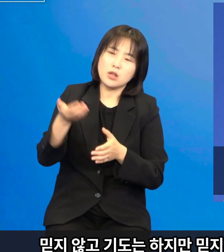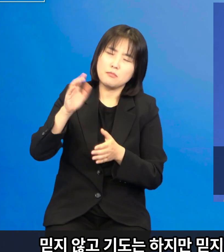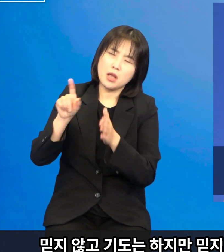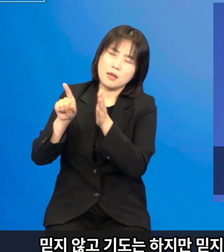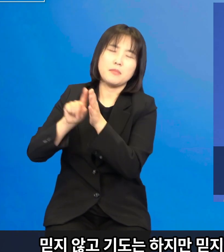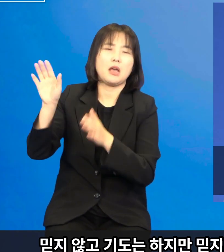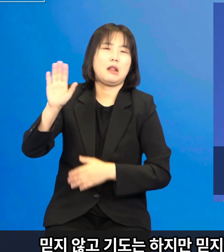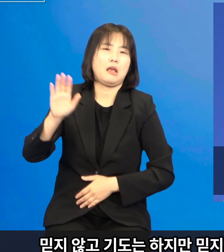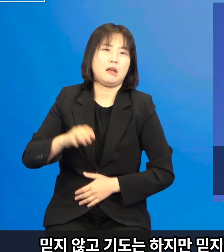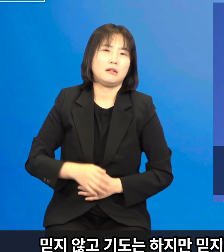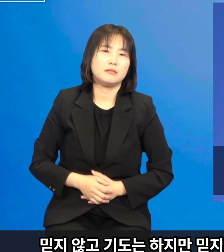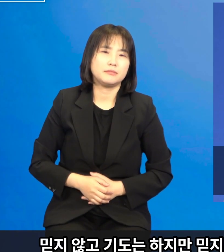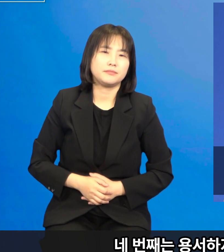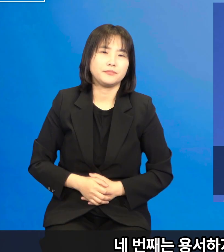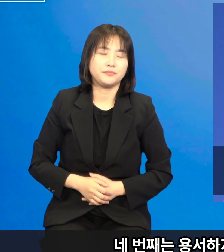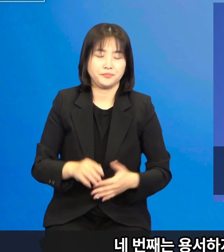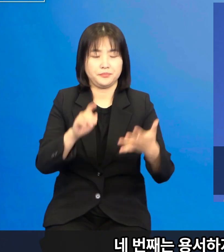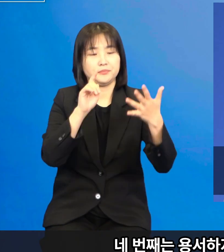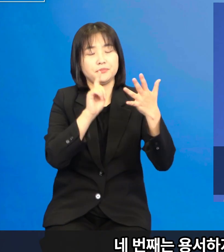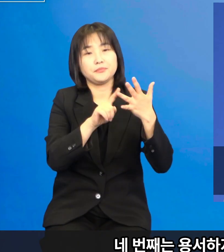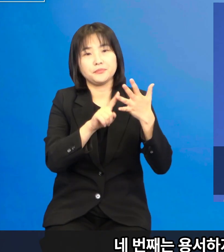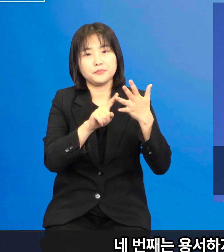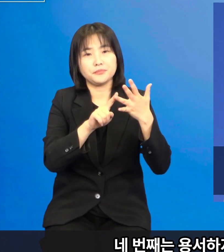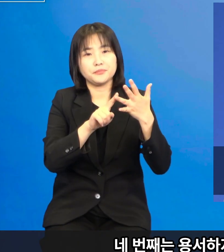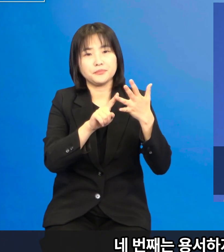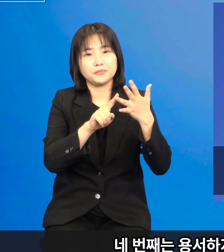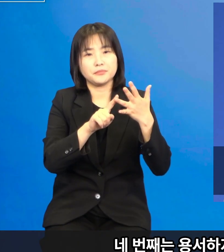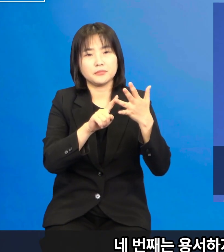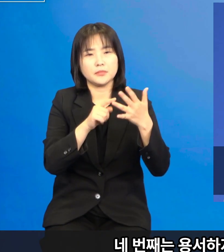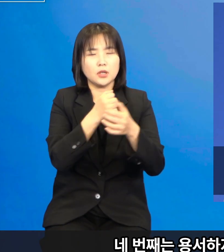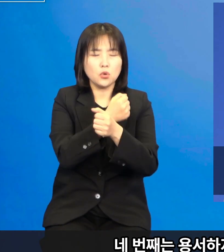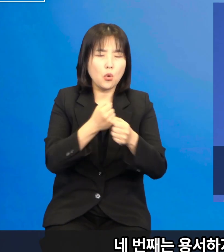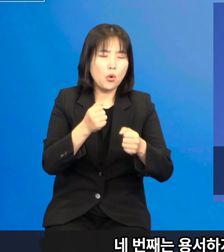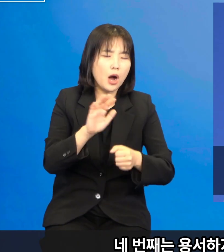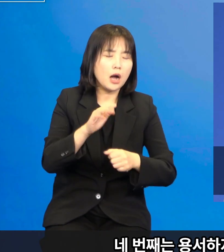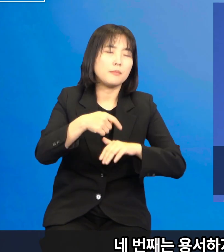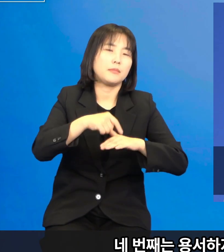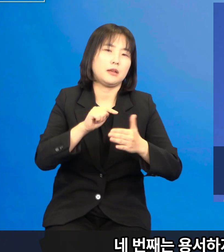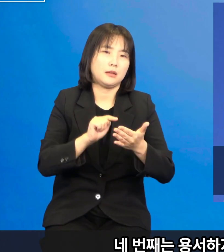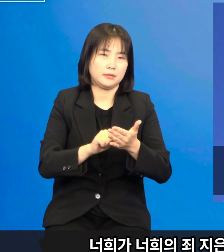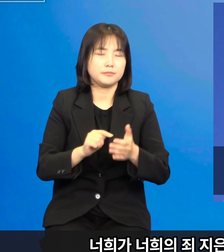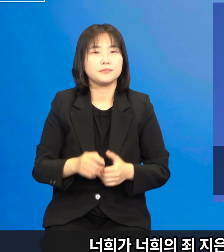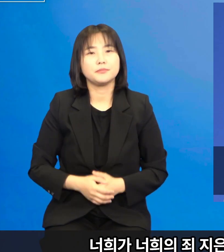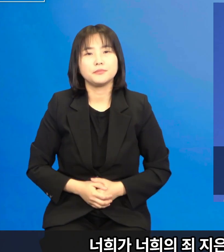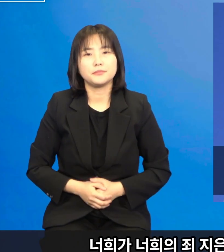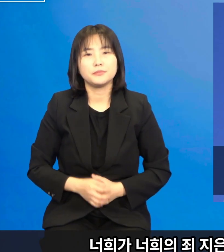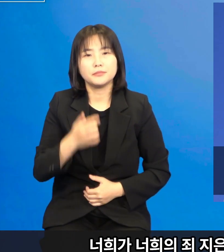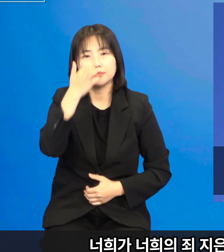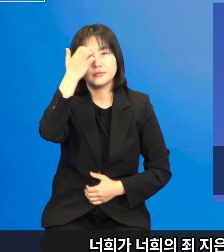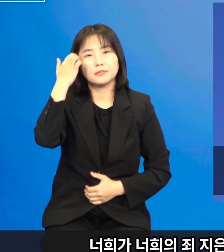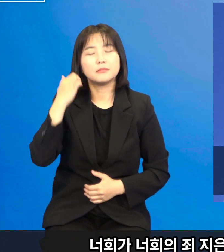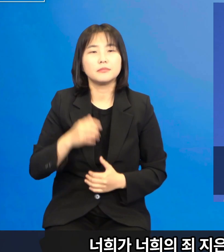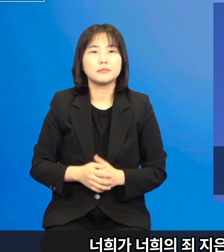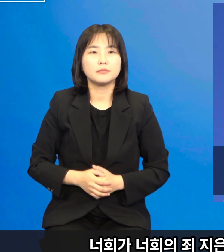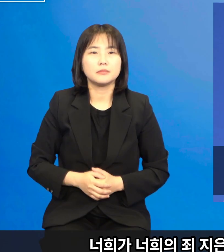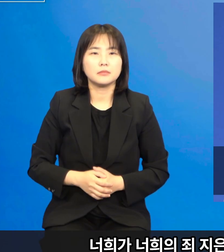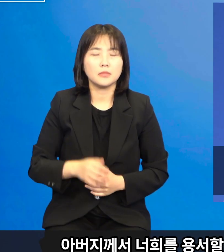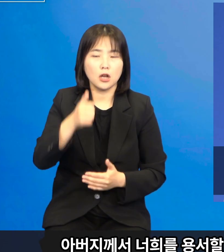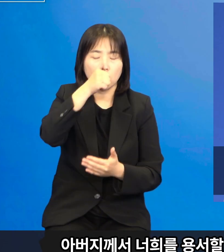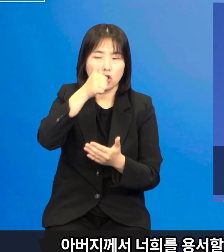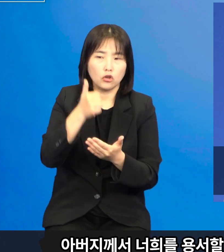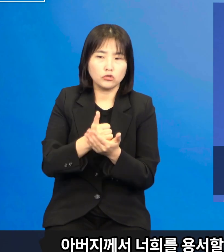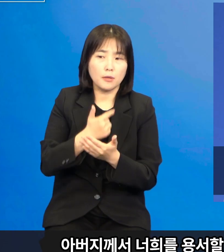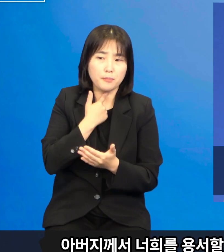있어, 불신앙. 네 번째는 용서하지 않는 마음이에요. 너희가 너희의 죄 지은 자를 용서하지